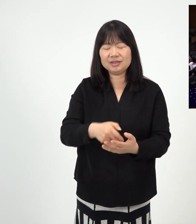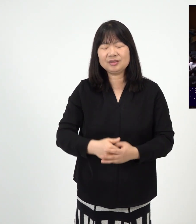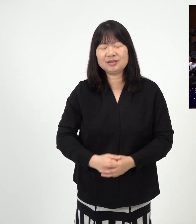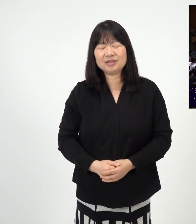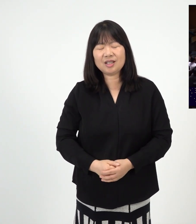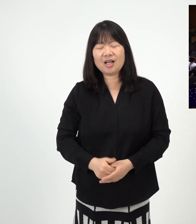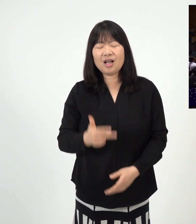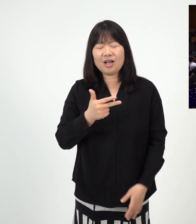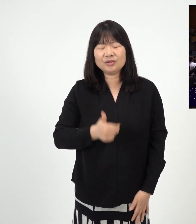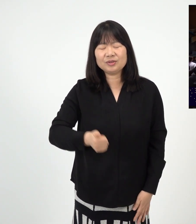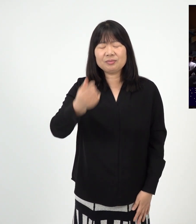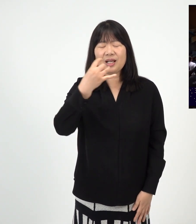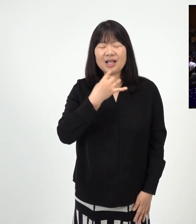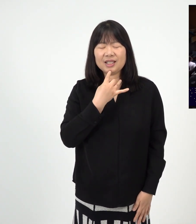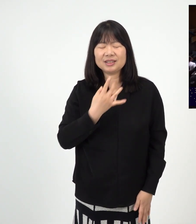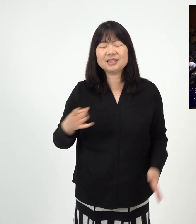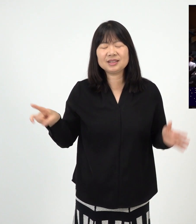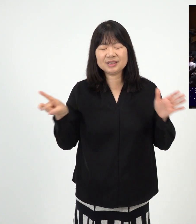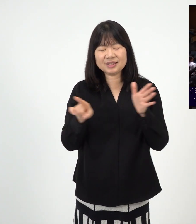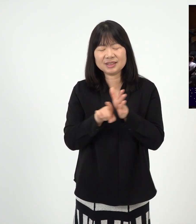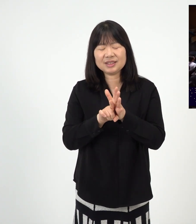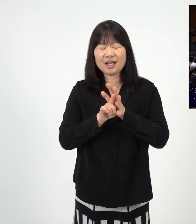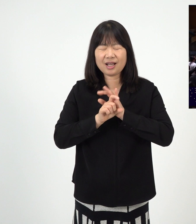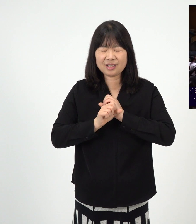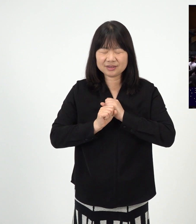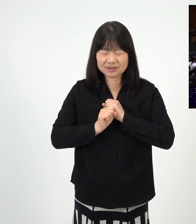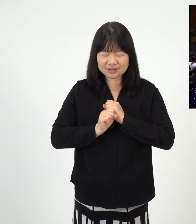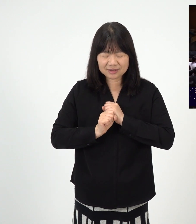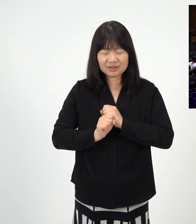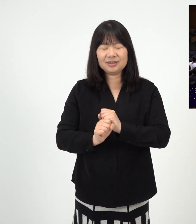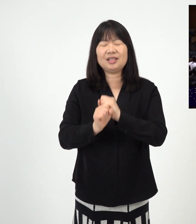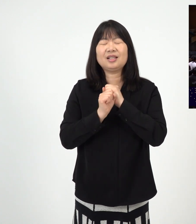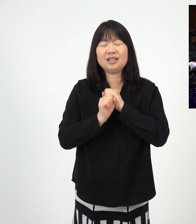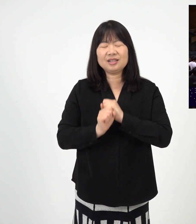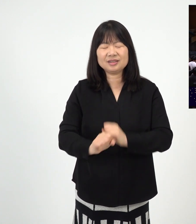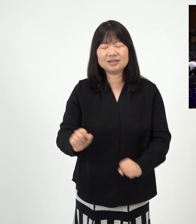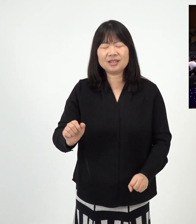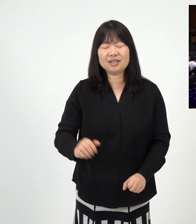일어서리. 주만 의지하리. 믿음으로 의지하리.